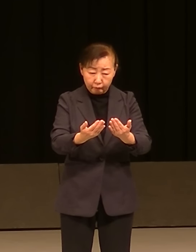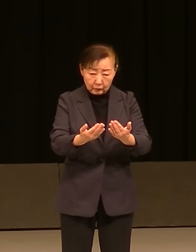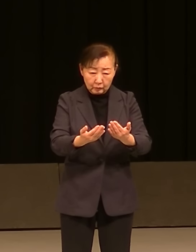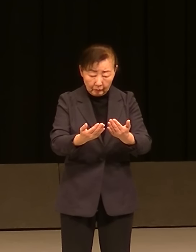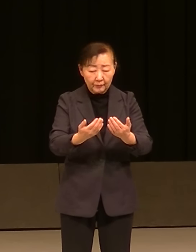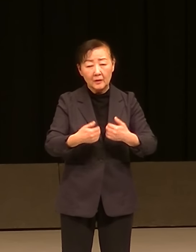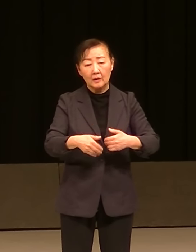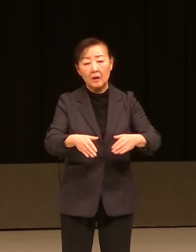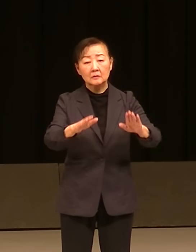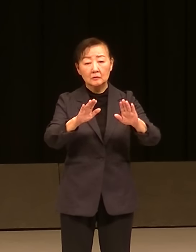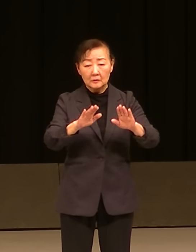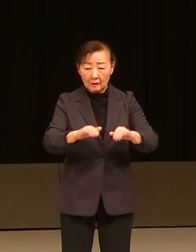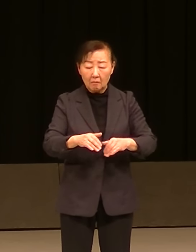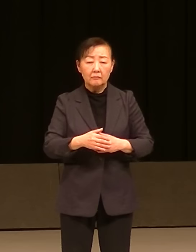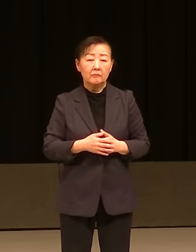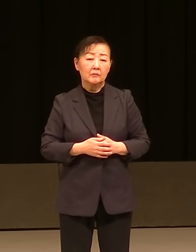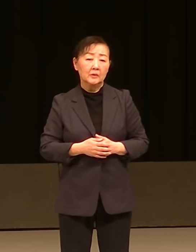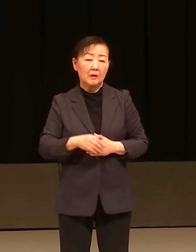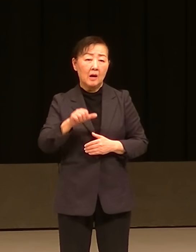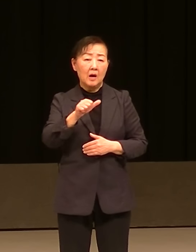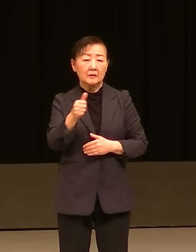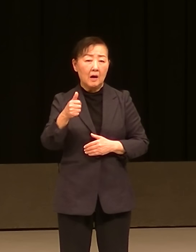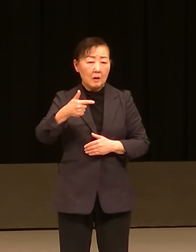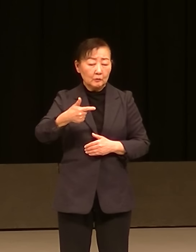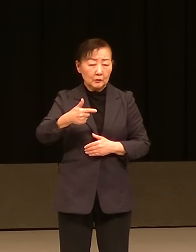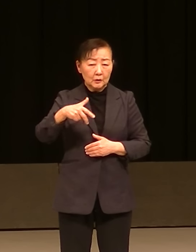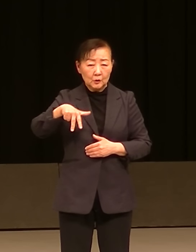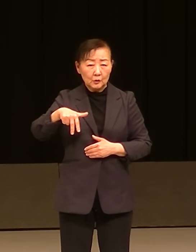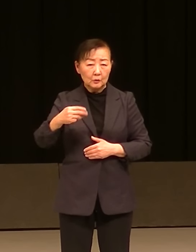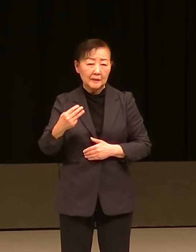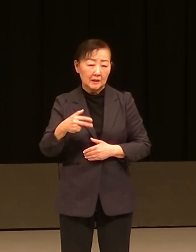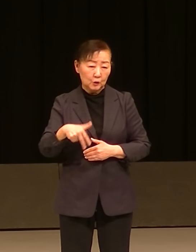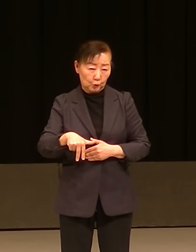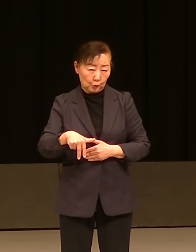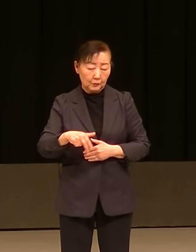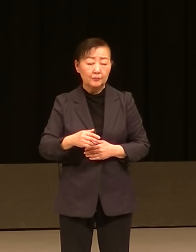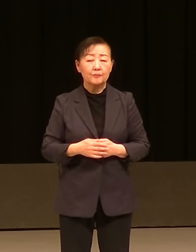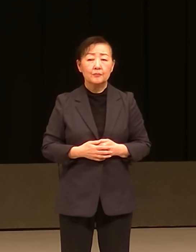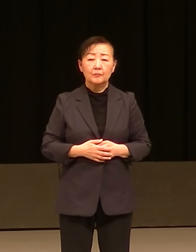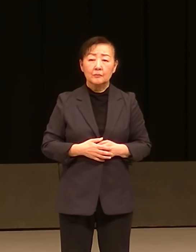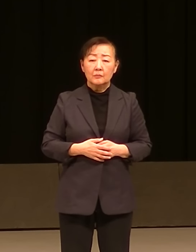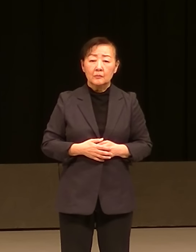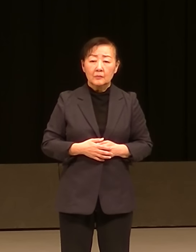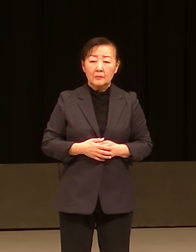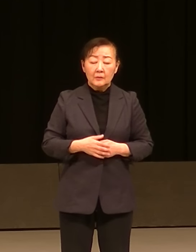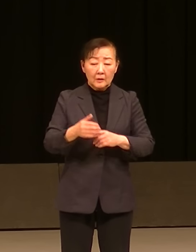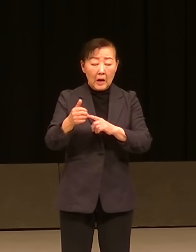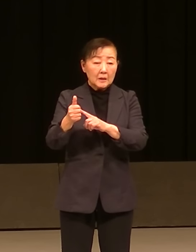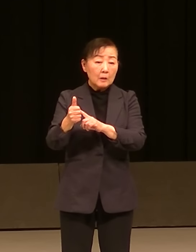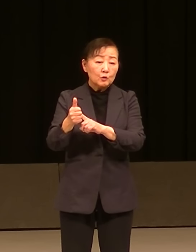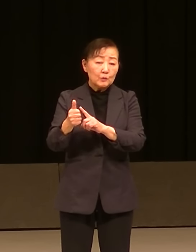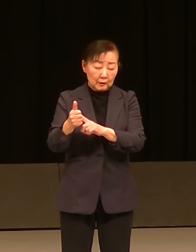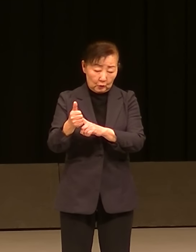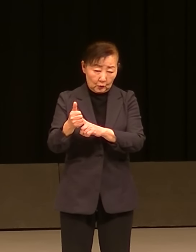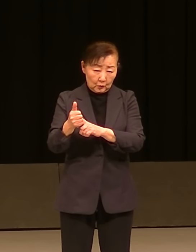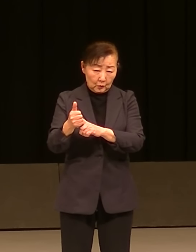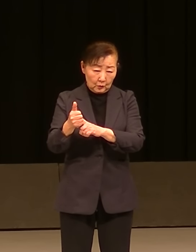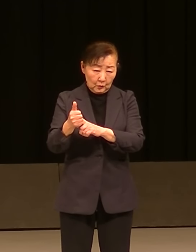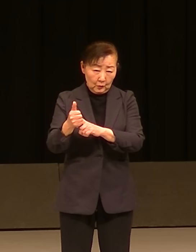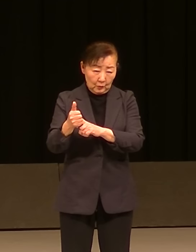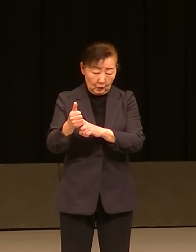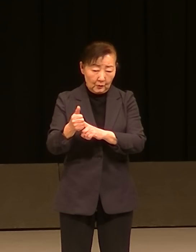というふうに言われているのが、アダム・スミス、でございますが、アダム・スミス、が